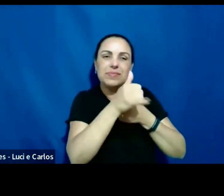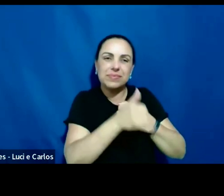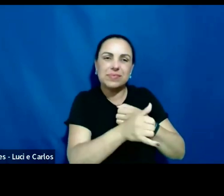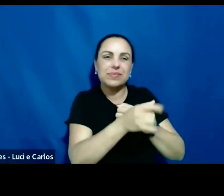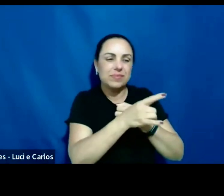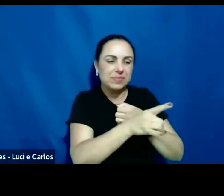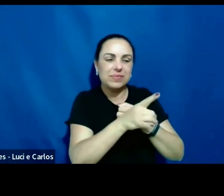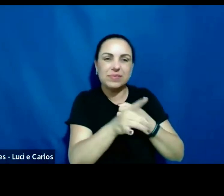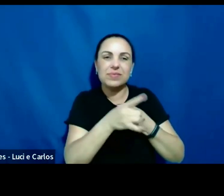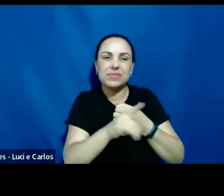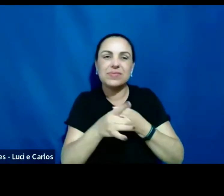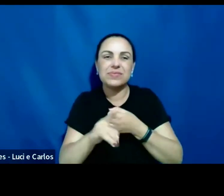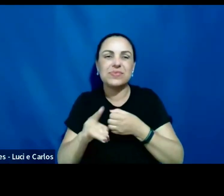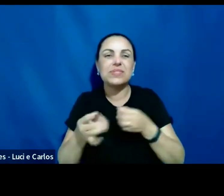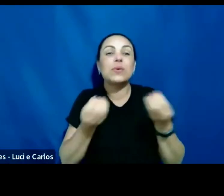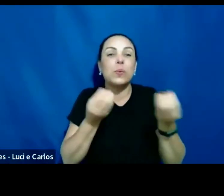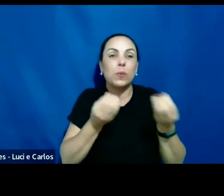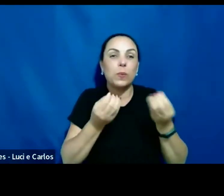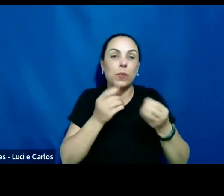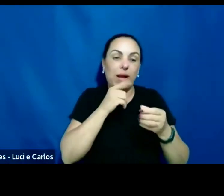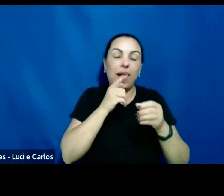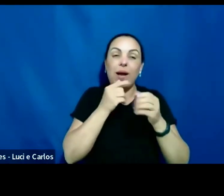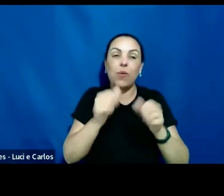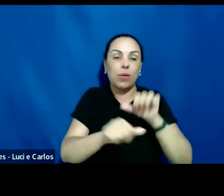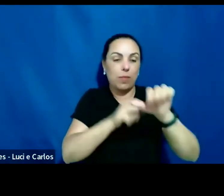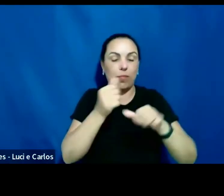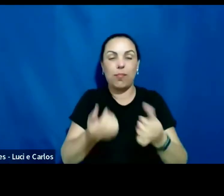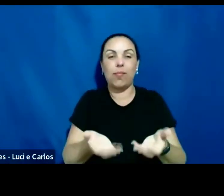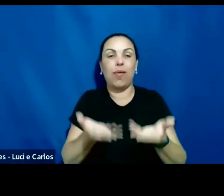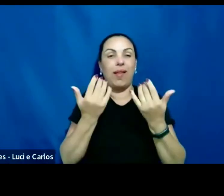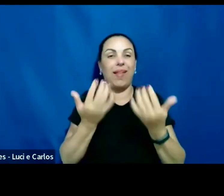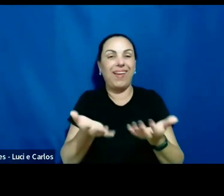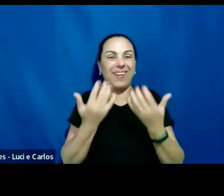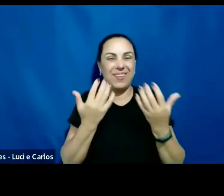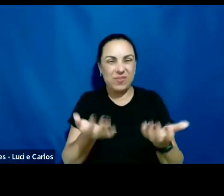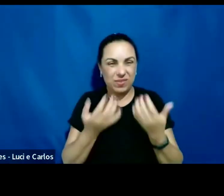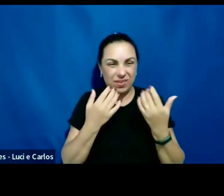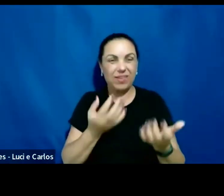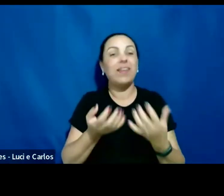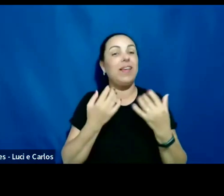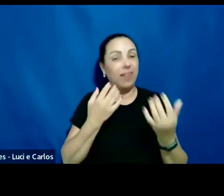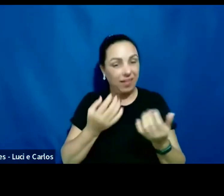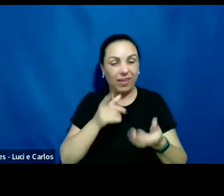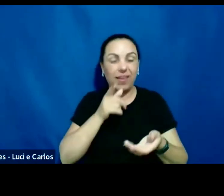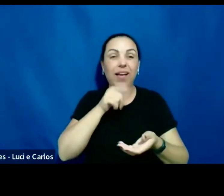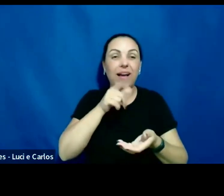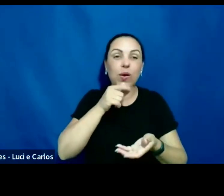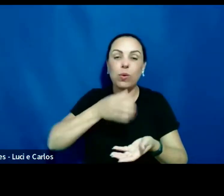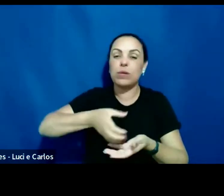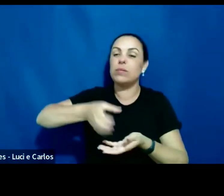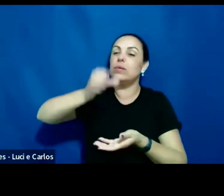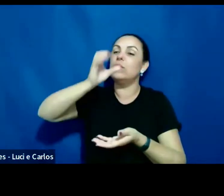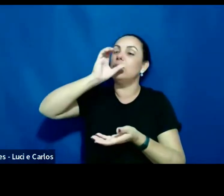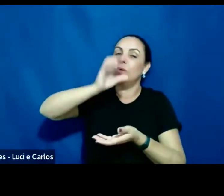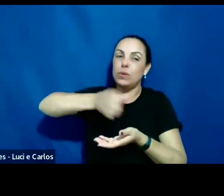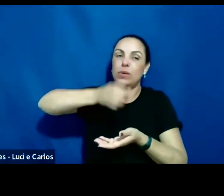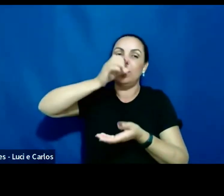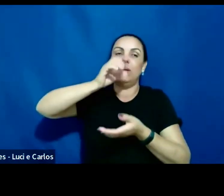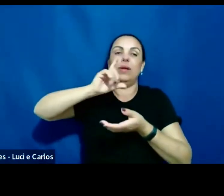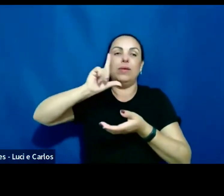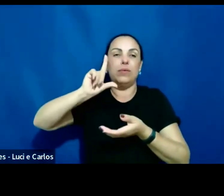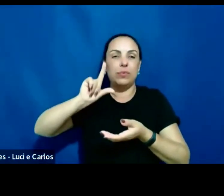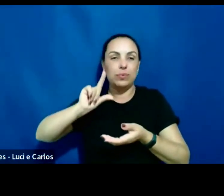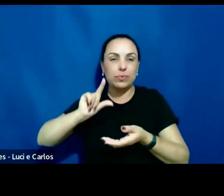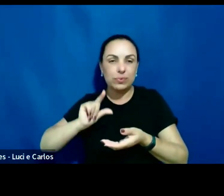a tensão superficial, mais leve é a água. Então, quando eu magnetizo a água, eu baixo a tensão